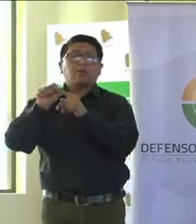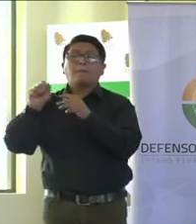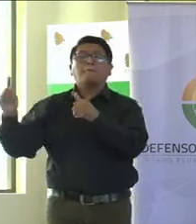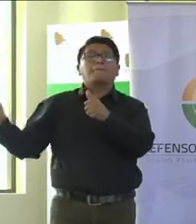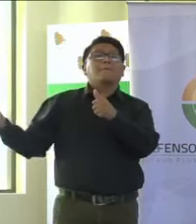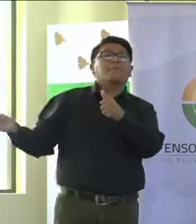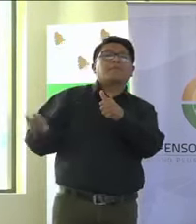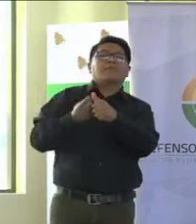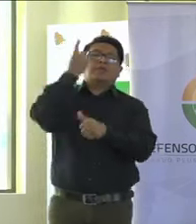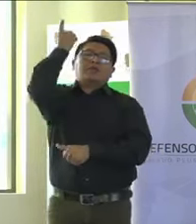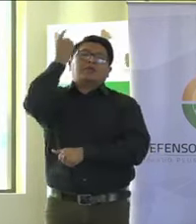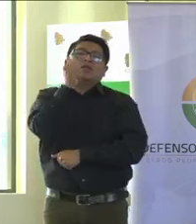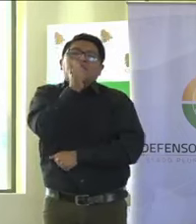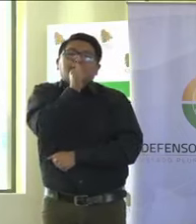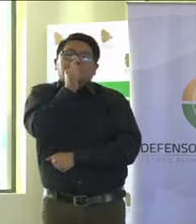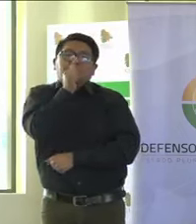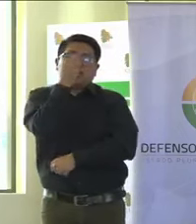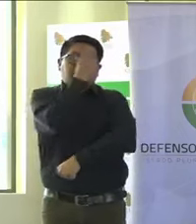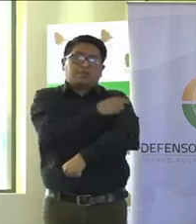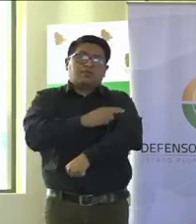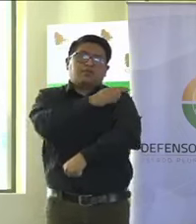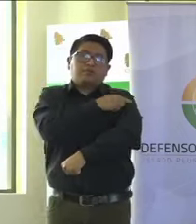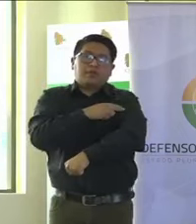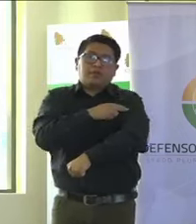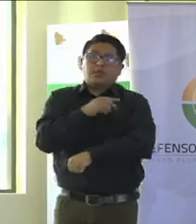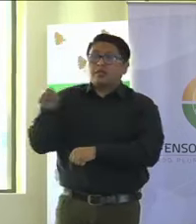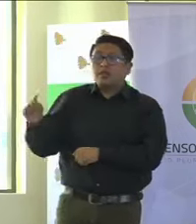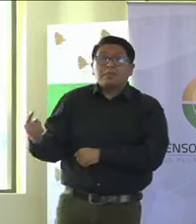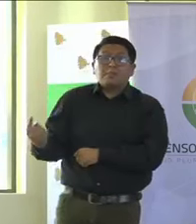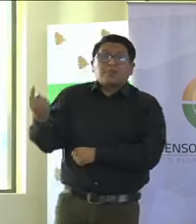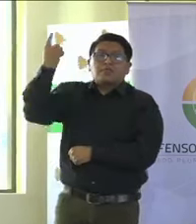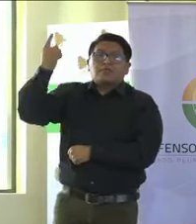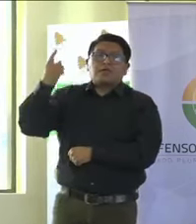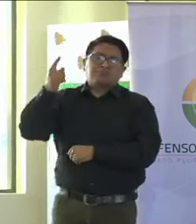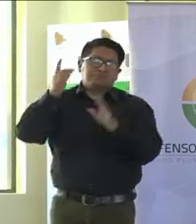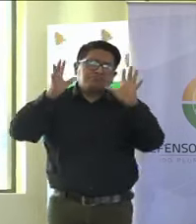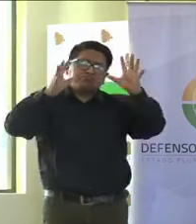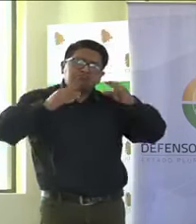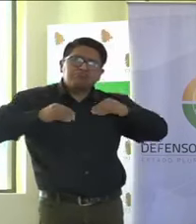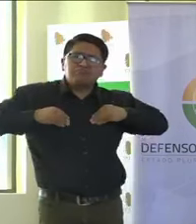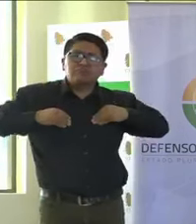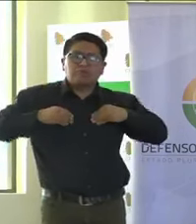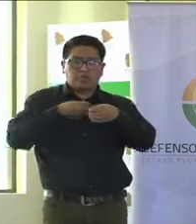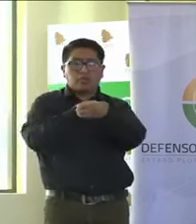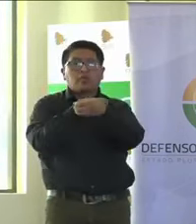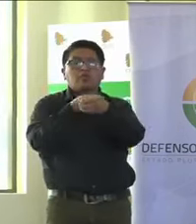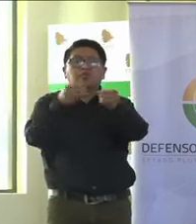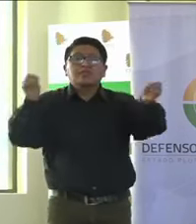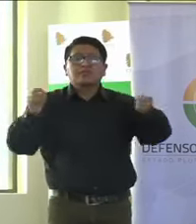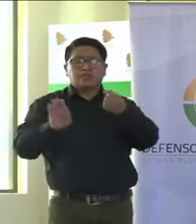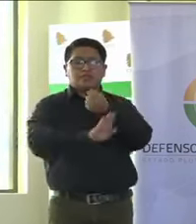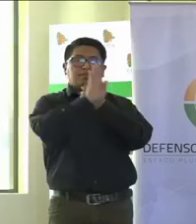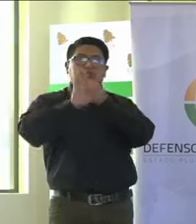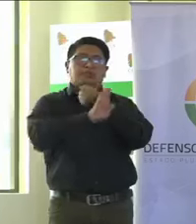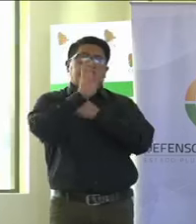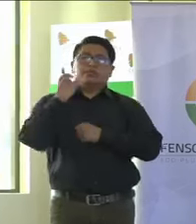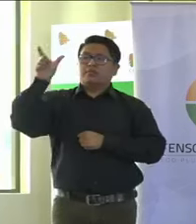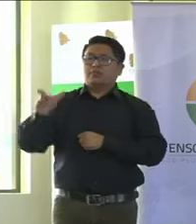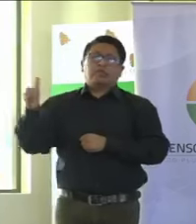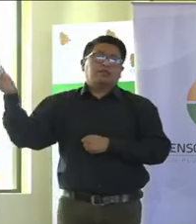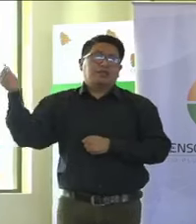privada que se ha animado a implementar defensorías del paciente dentro de los servicios de